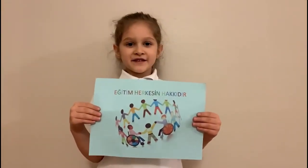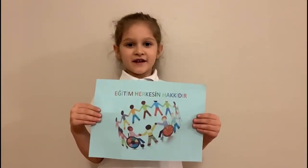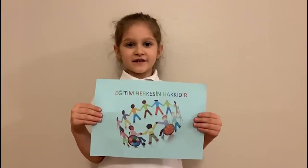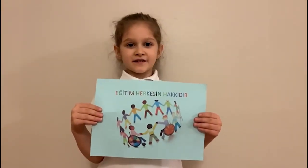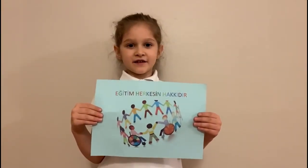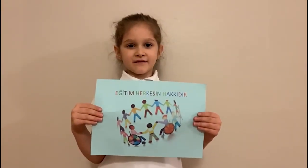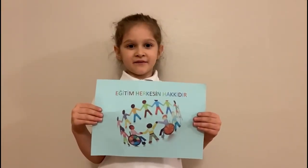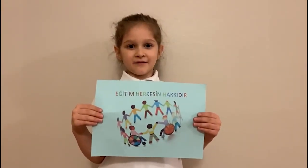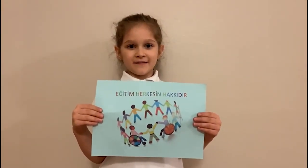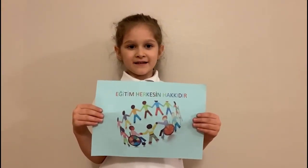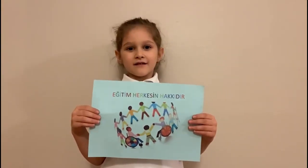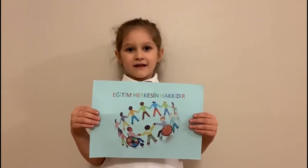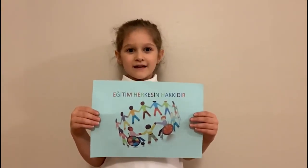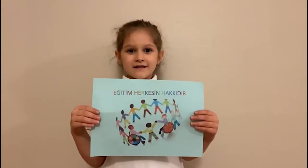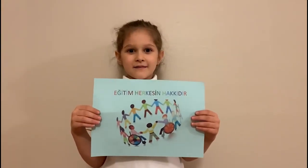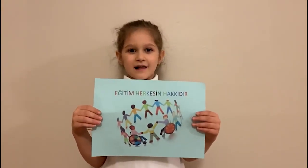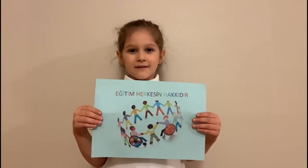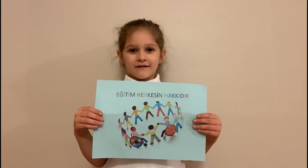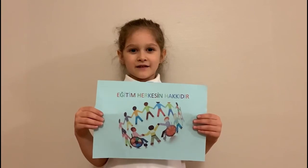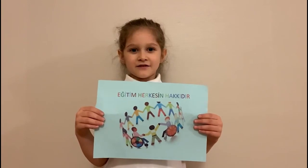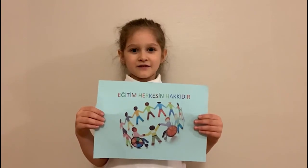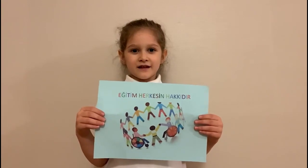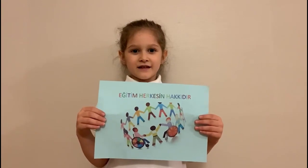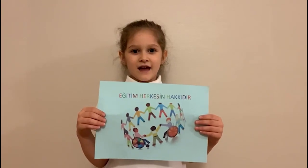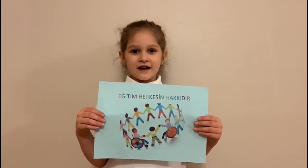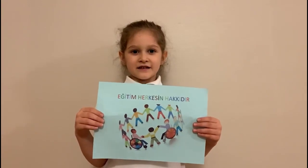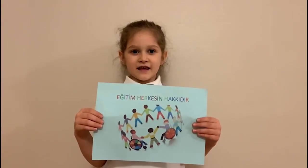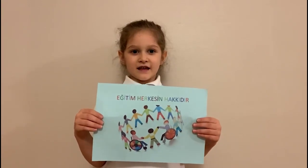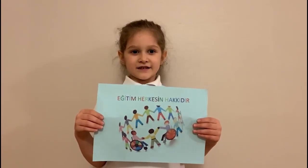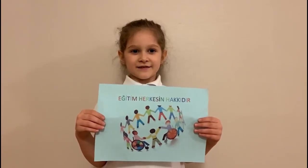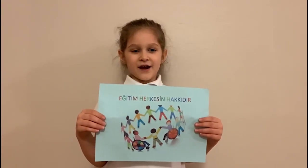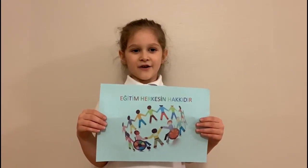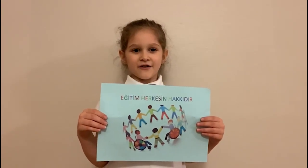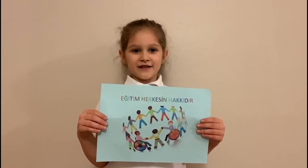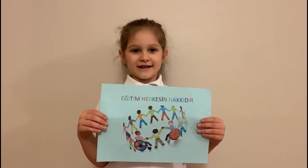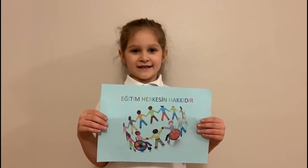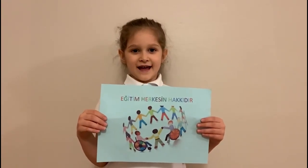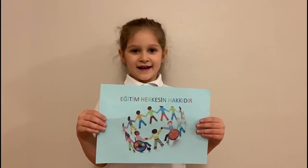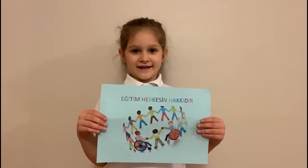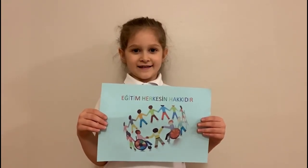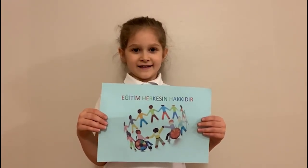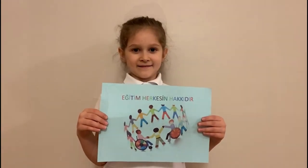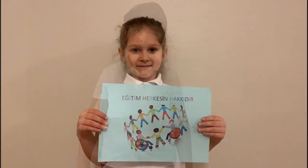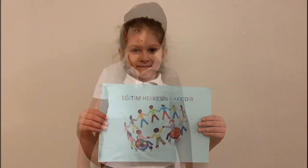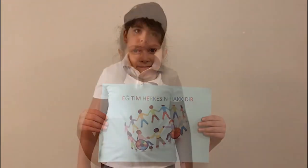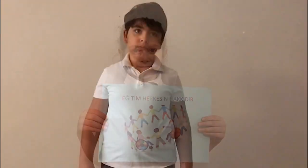çağdaş eğitim olmaz. Eğitim almak ve düşlerini gerçekleştirmek onların da hakkıdır.